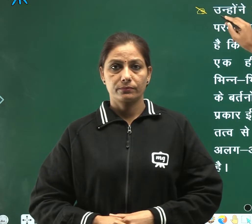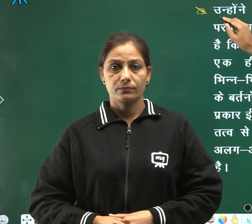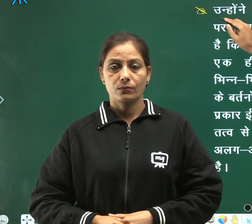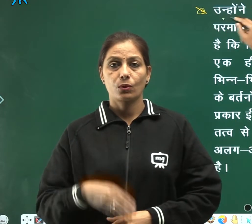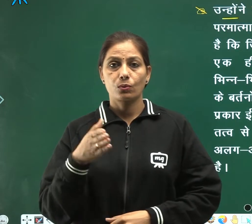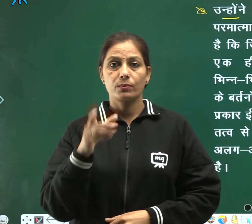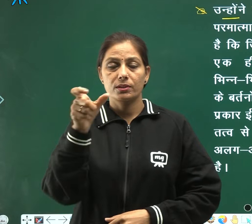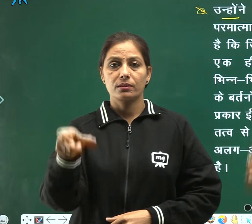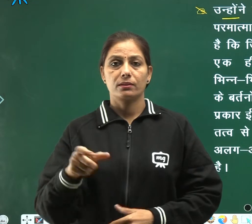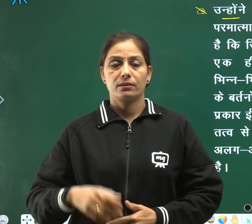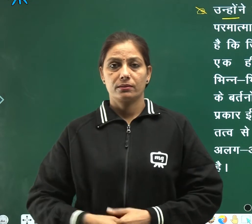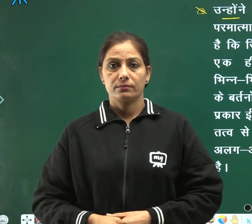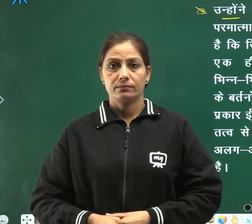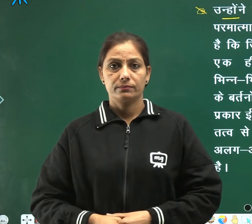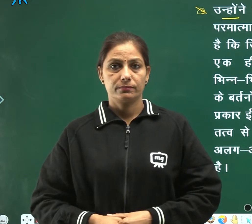उन्होंने